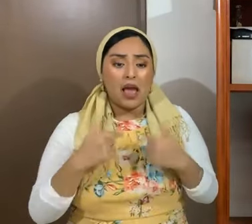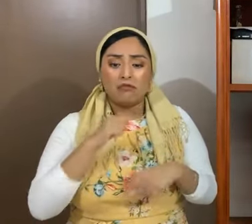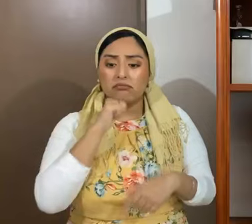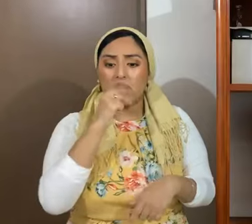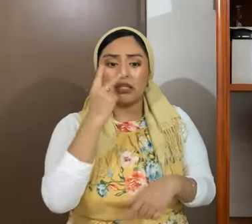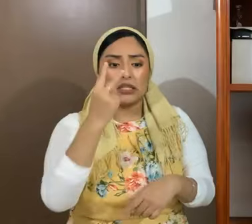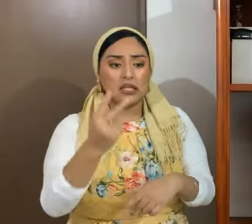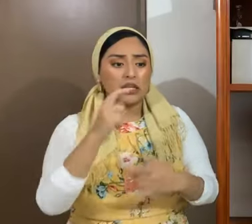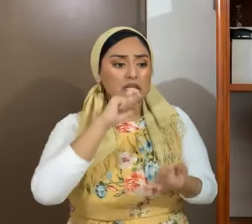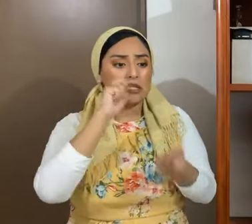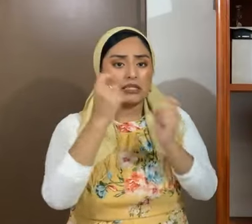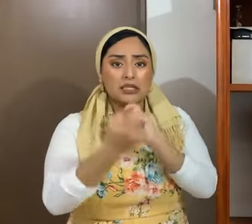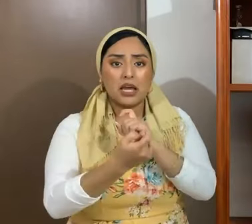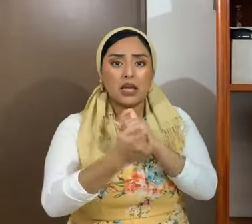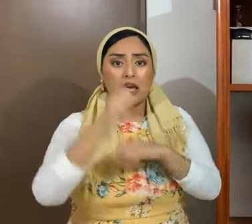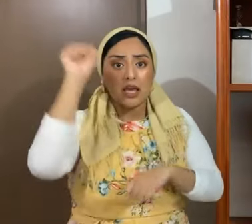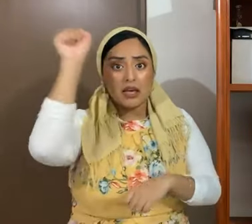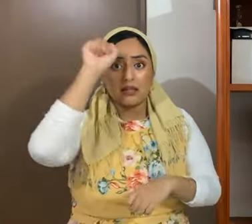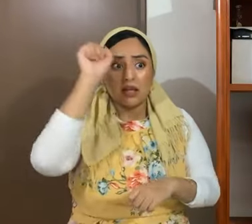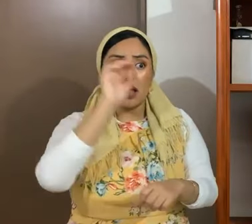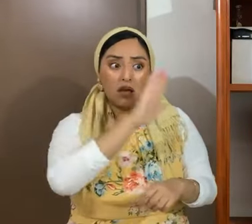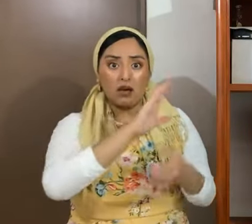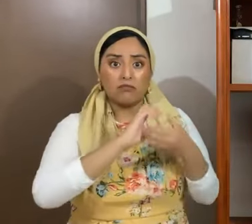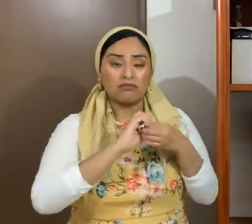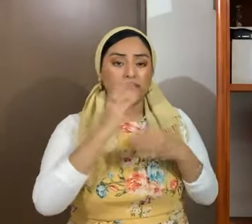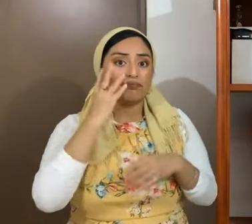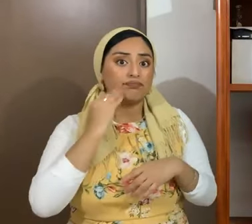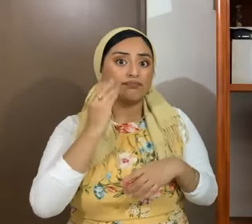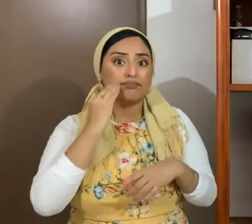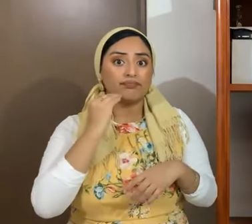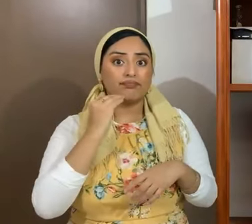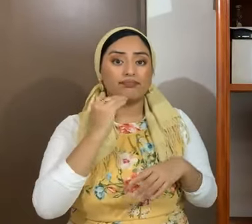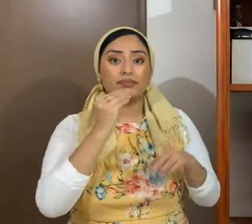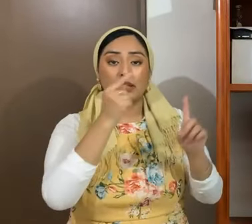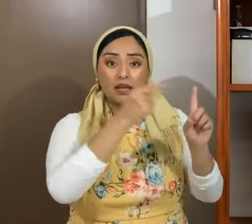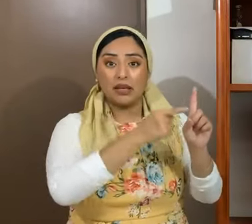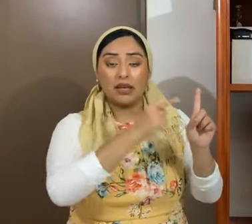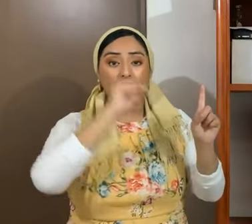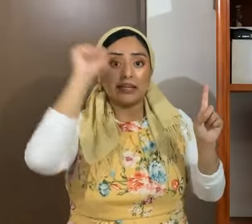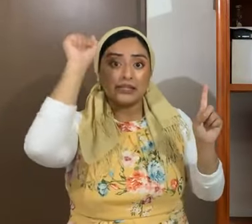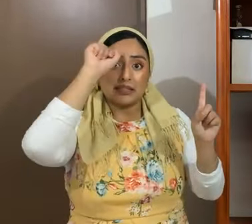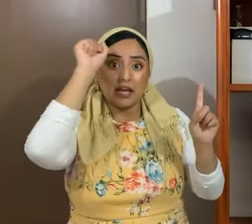cambio? ¿Amén? Sara lo vivió. Vamos a ocupar el ejemplo de Sara.